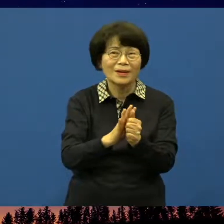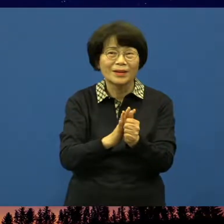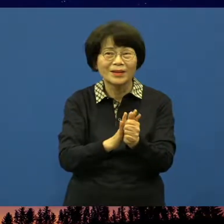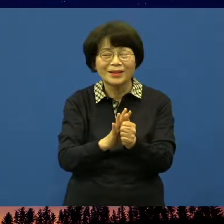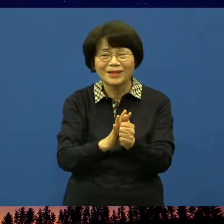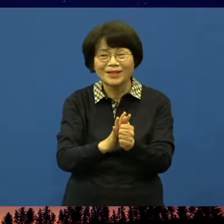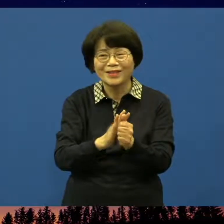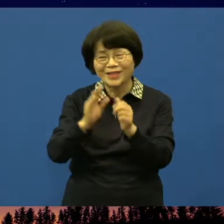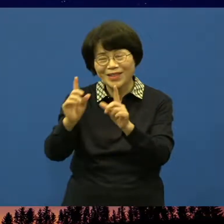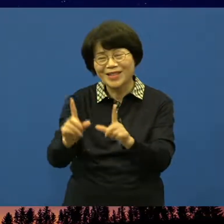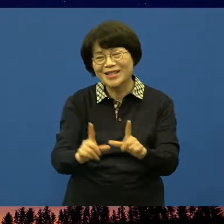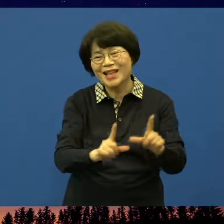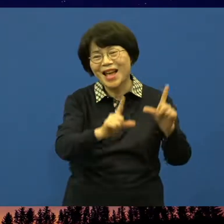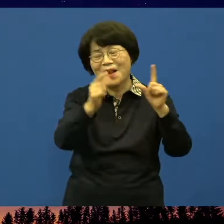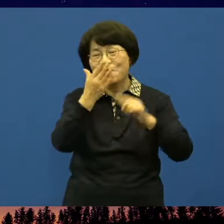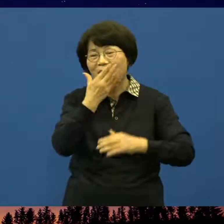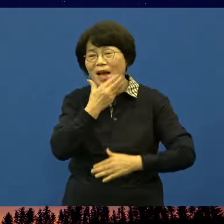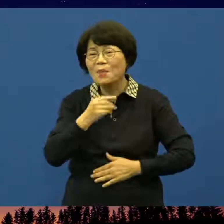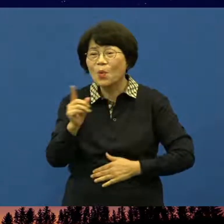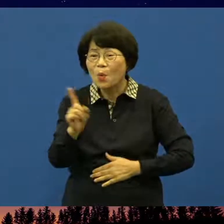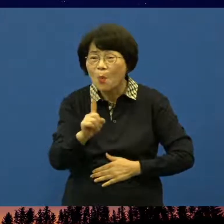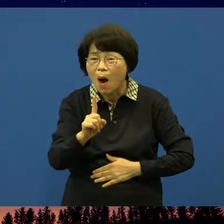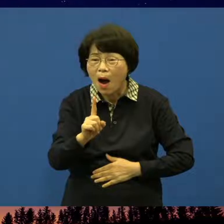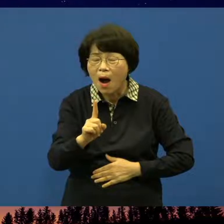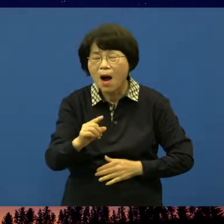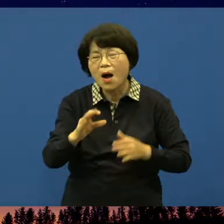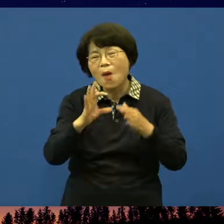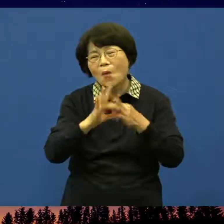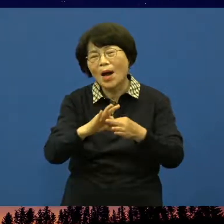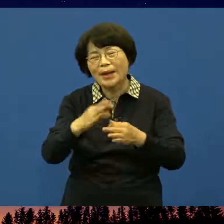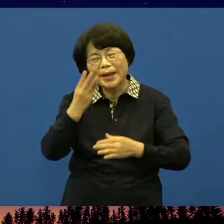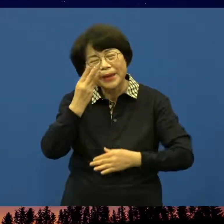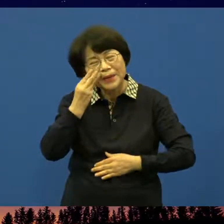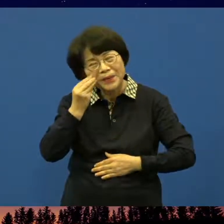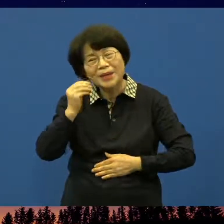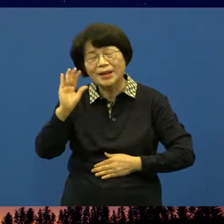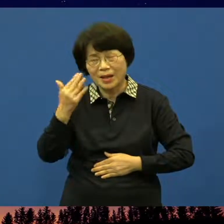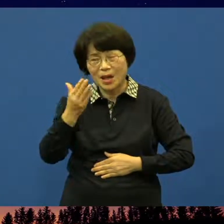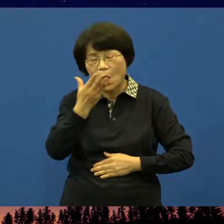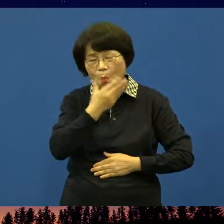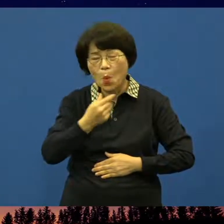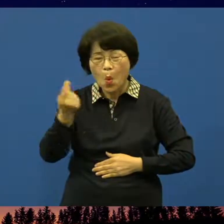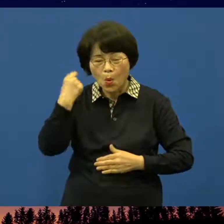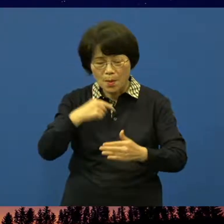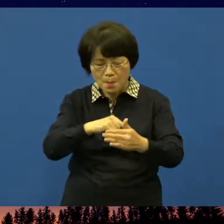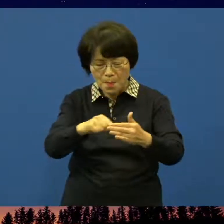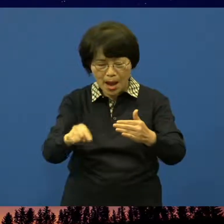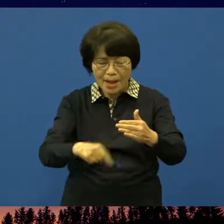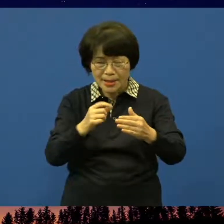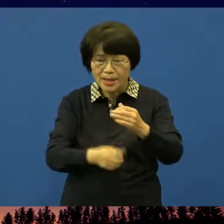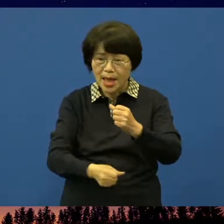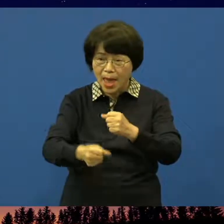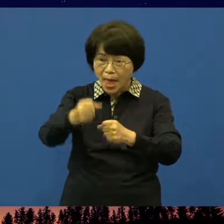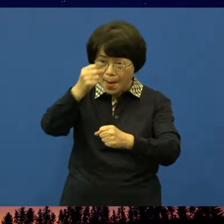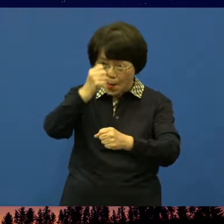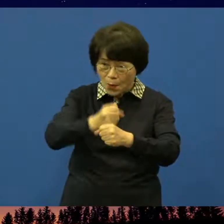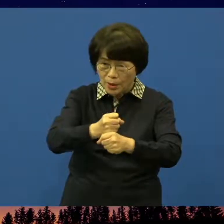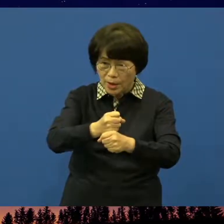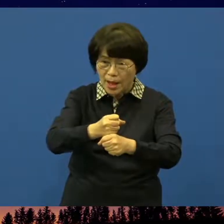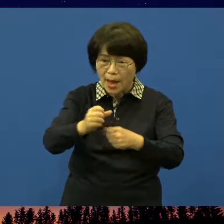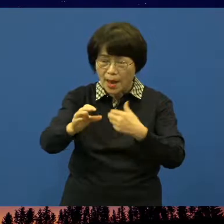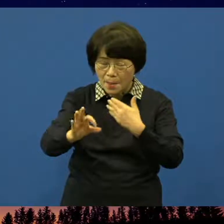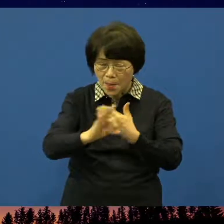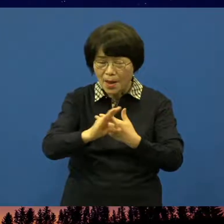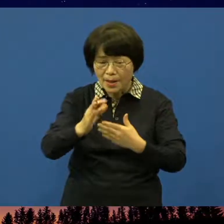여러분, 우리의 삶의 행복이 뭡니까? 관계가 열려지는 거잖아요. 복음 안에서 내가 회복된 나를 통해서 다른 사람들과